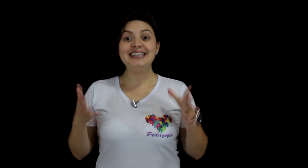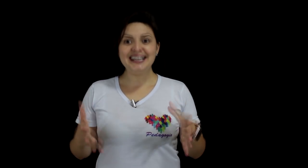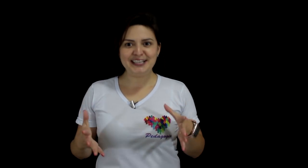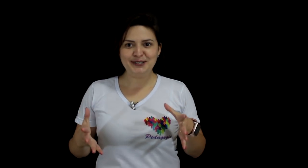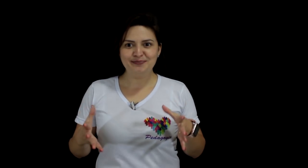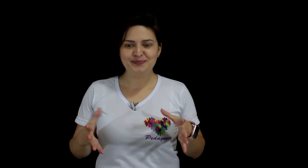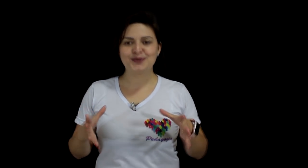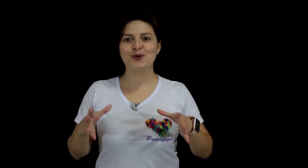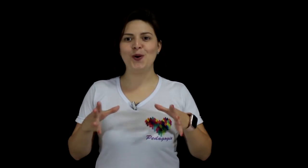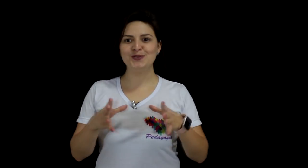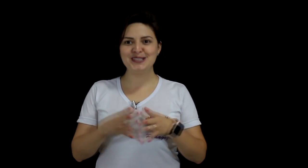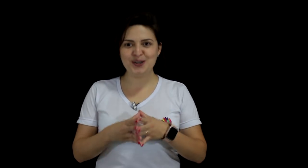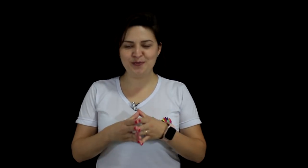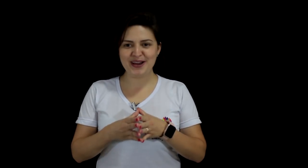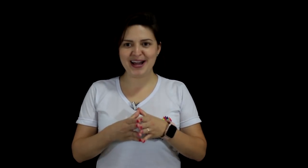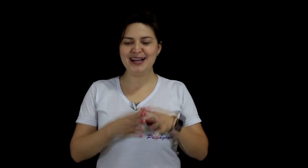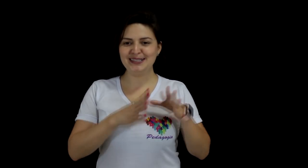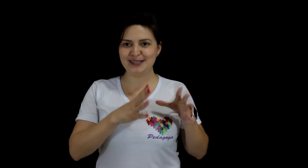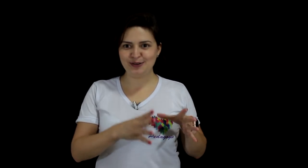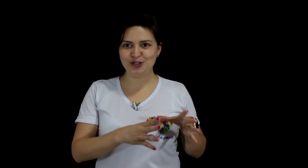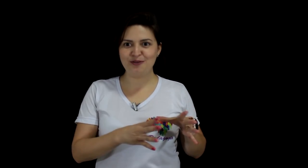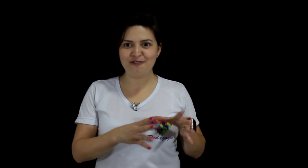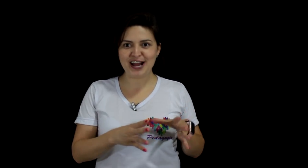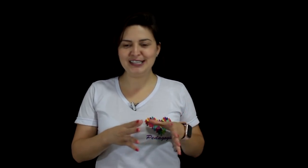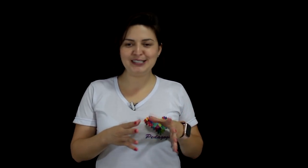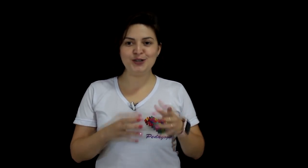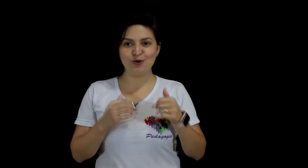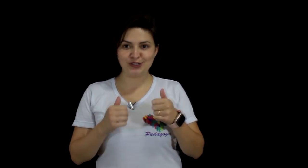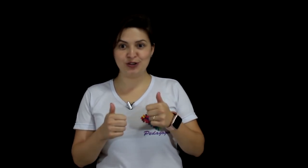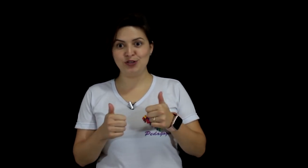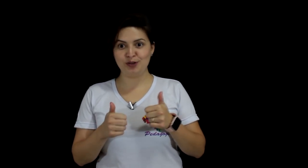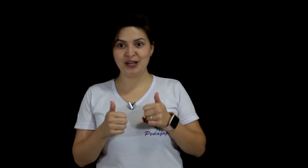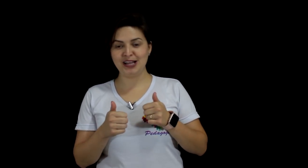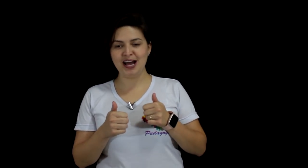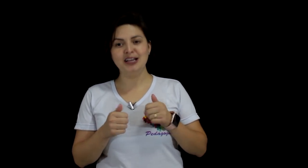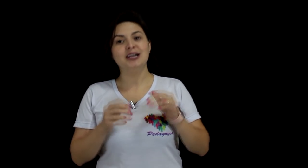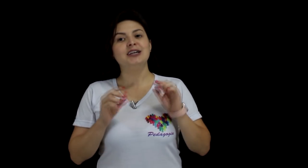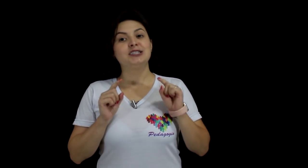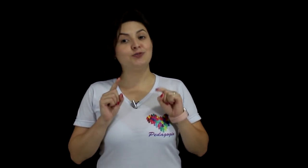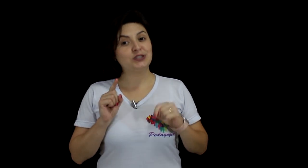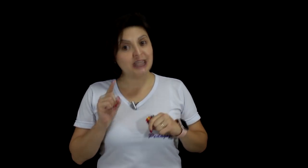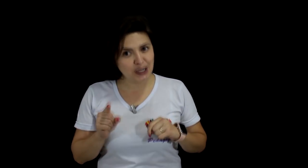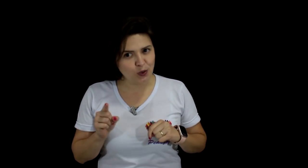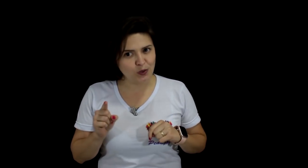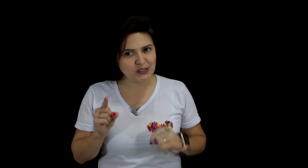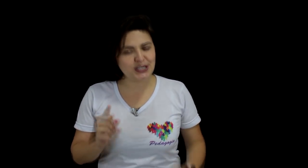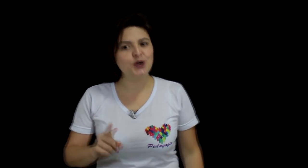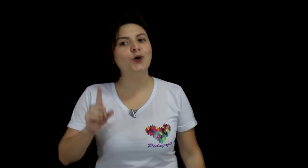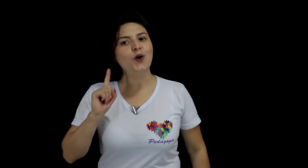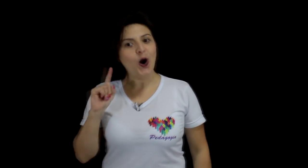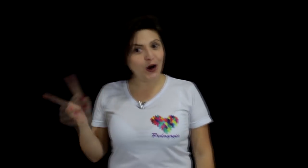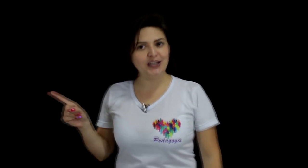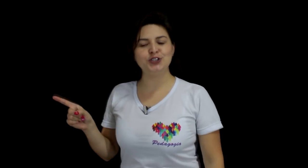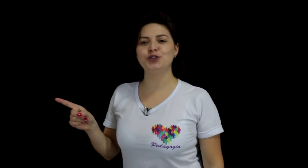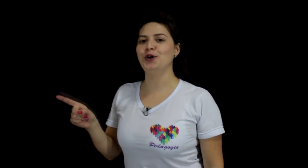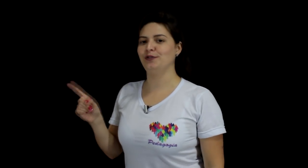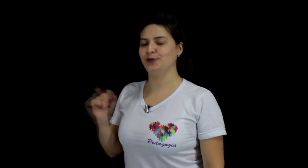E aí, conseguiu pegar essa última frase? Conseguiu interpretar? Se você não conseguiu, olha aí de novo.